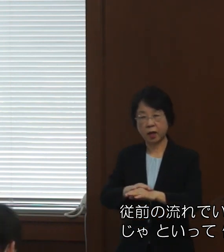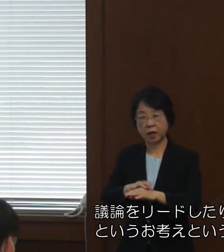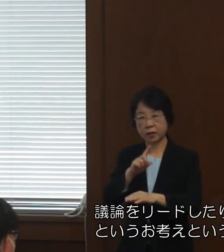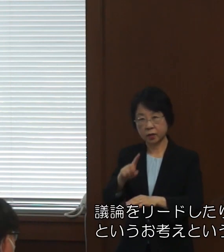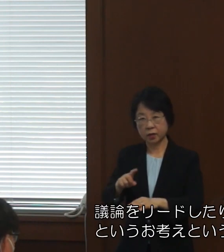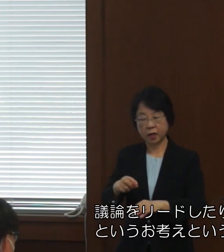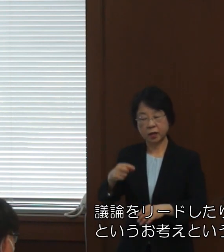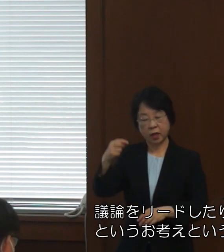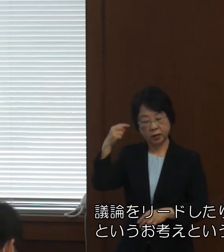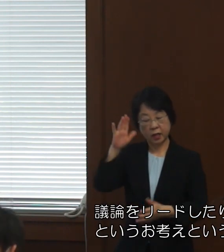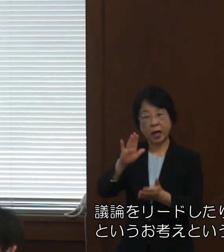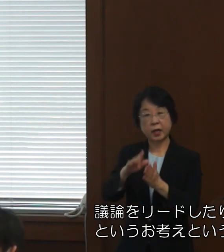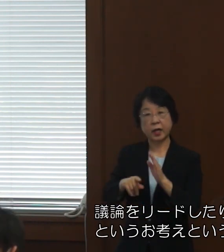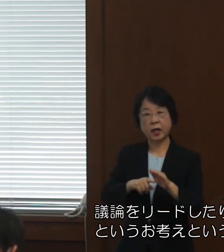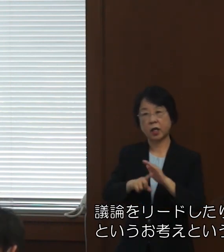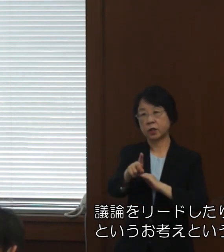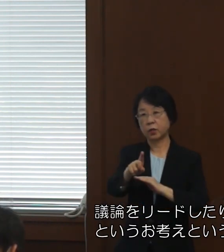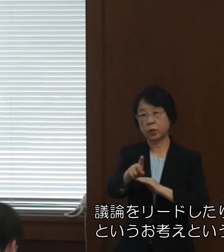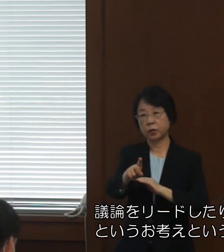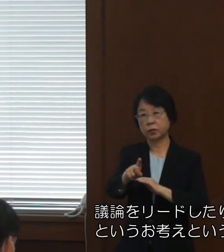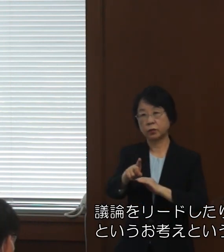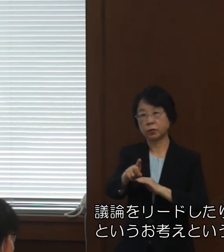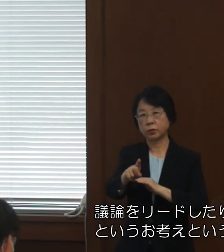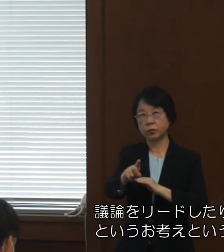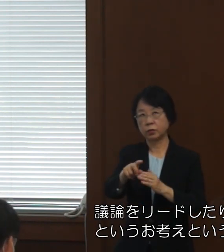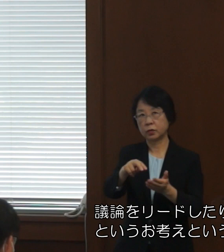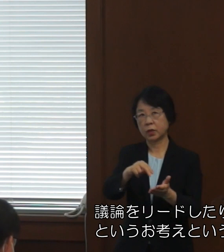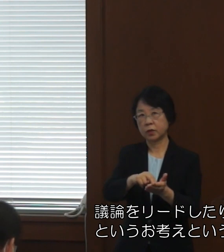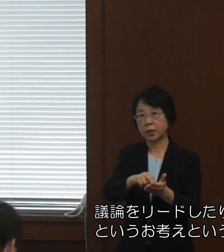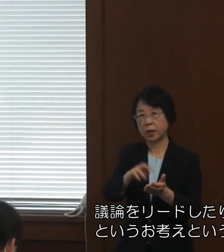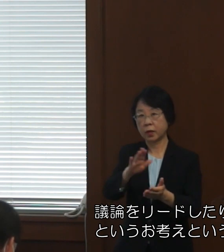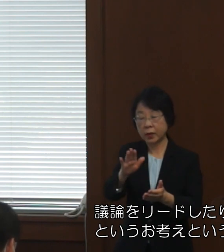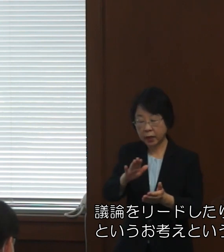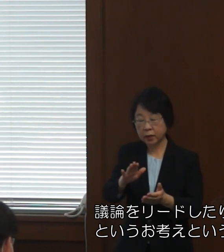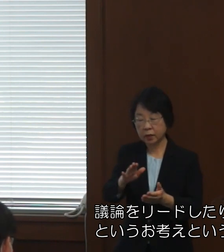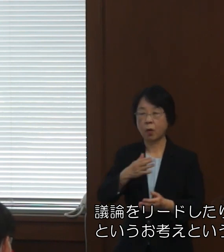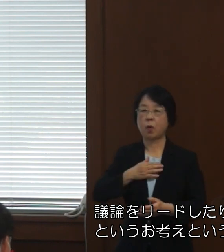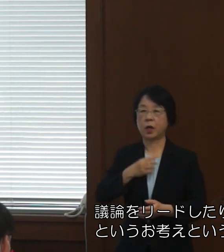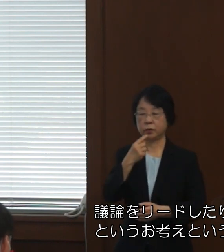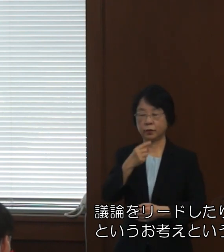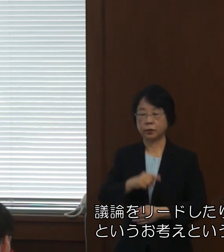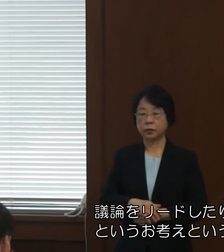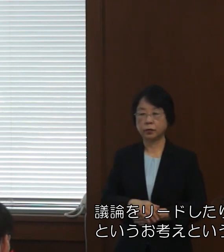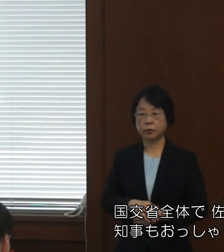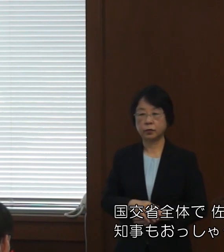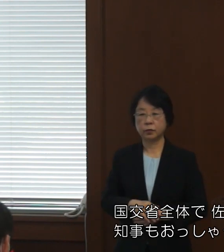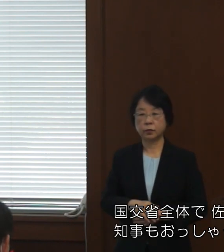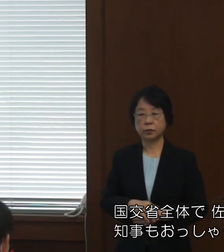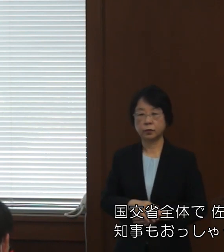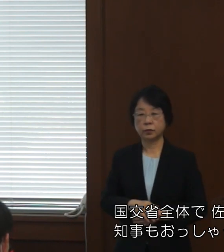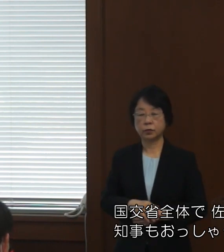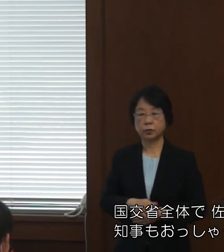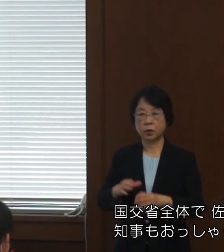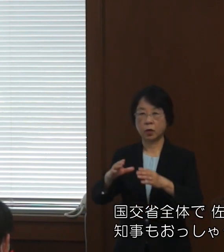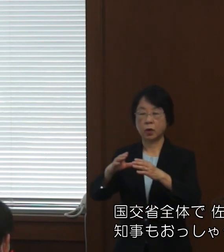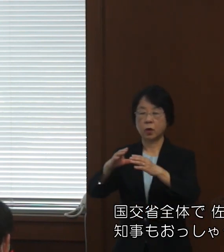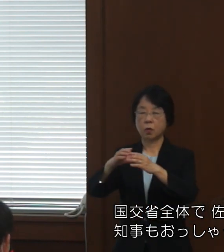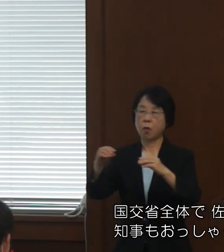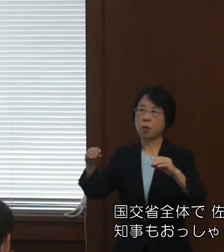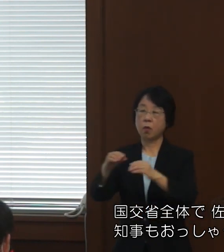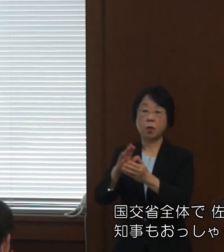がその温度を取ったり議論をリードしたりするような立場じゃないというお考えというのが分かるんですけれどもその国交省全体